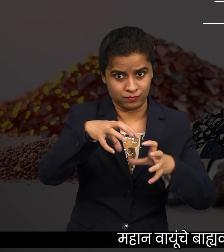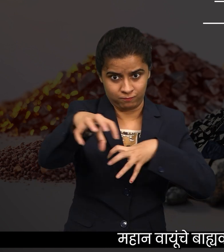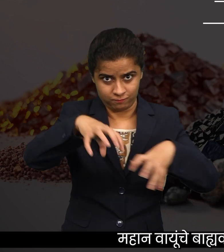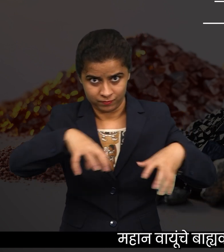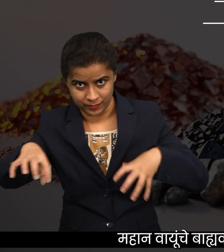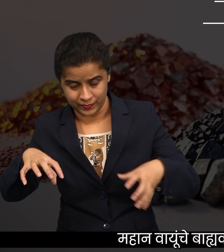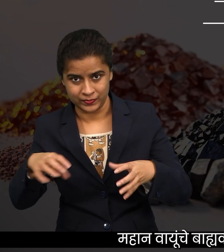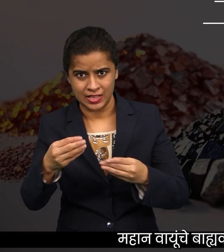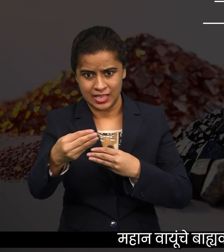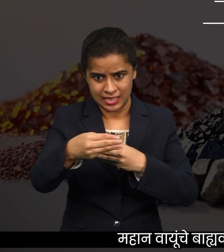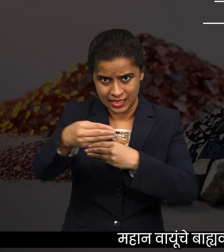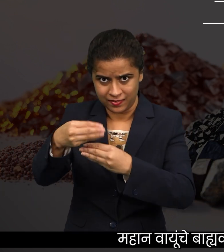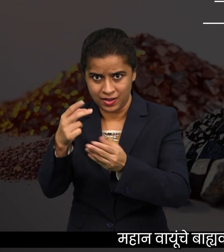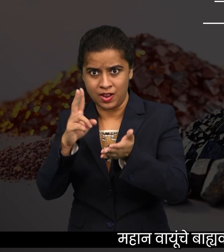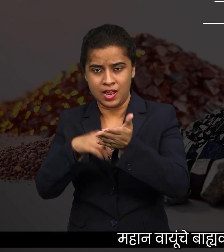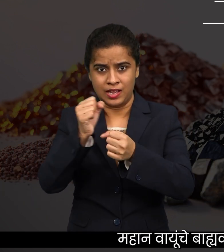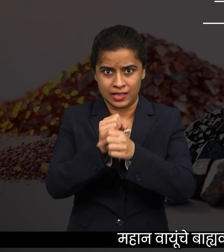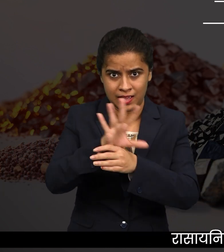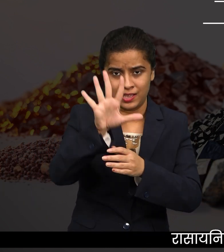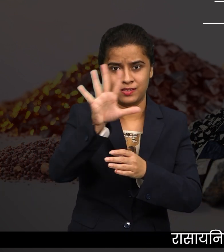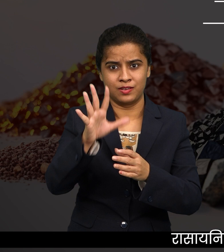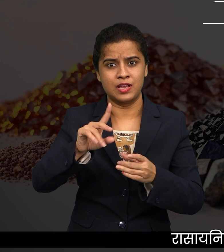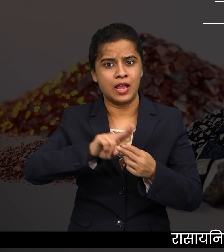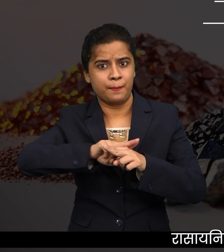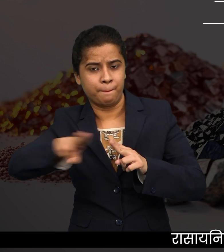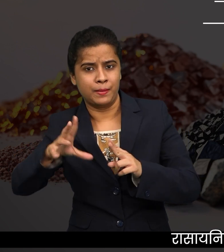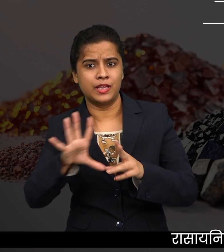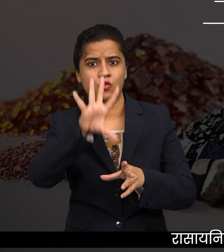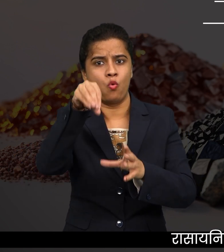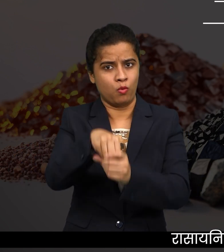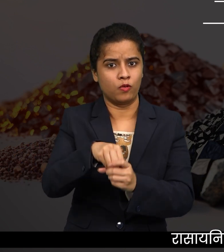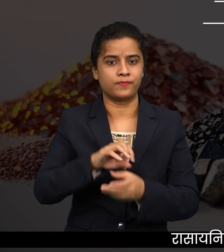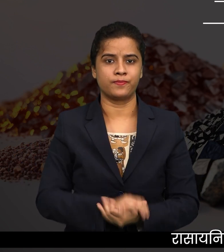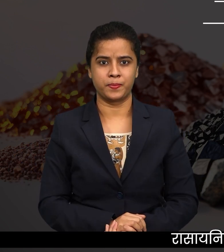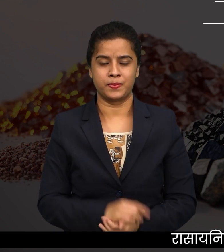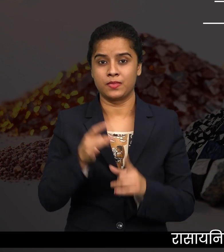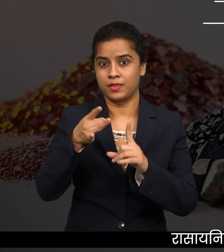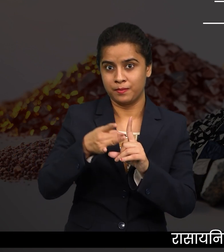महान वायूंचे बाह्यक आवरण आधीच पूर्ण असल्यामुळे ते रासायनिकदृष्ट्या निष्क्रिय असतात.